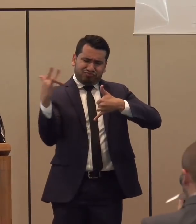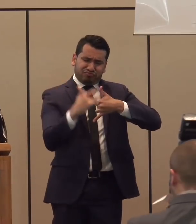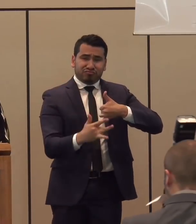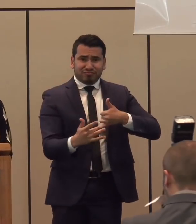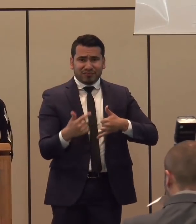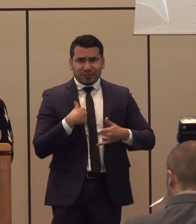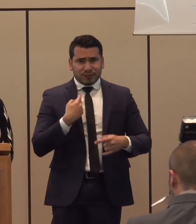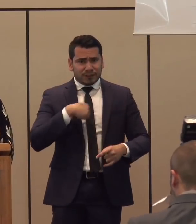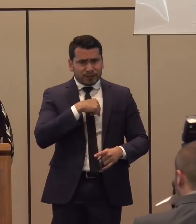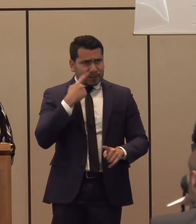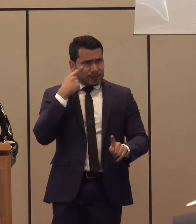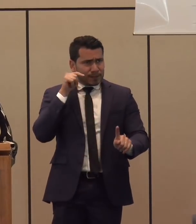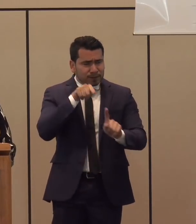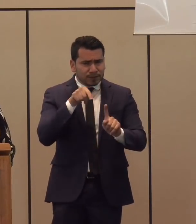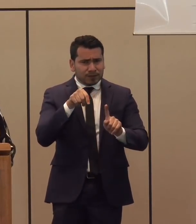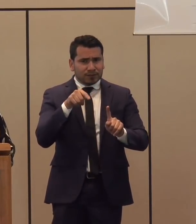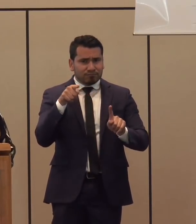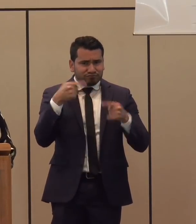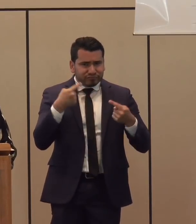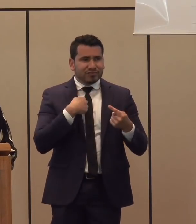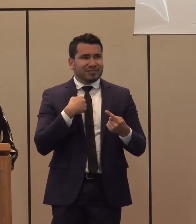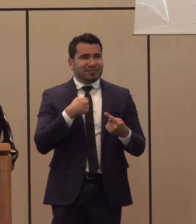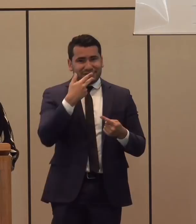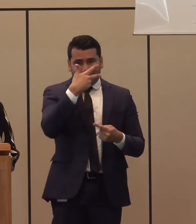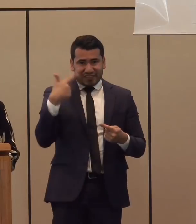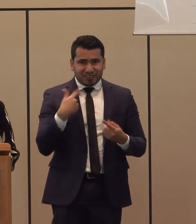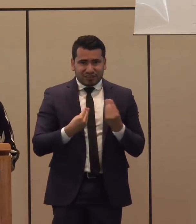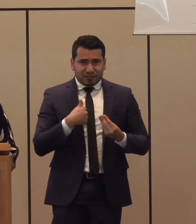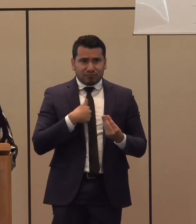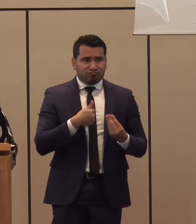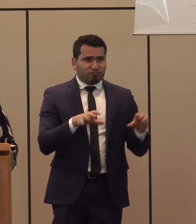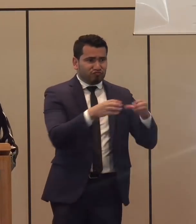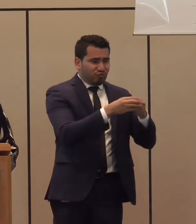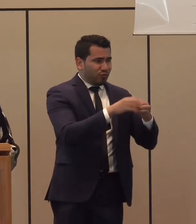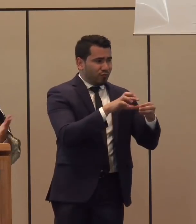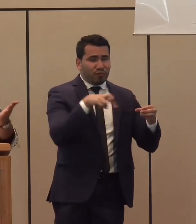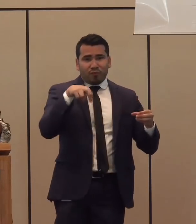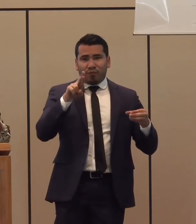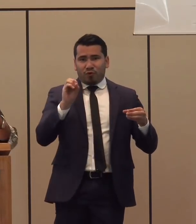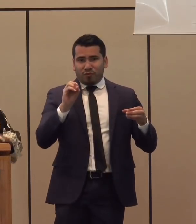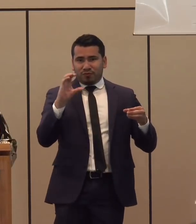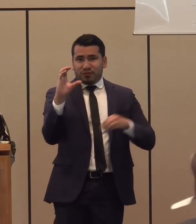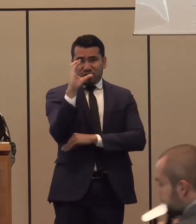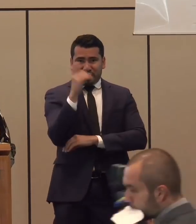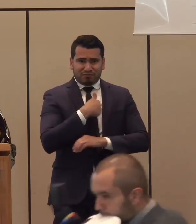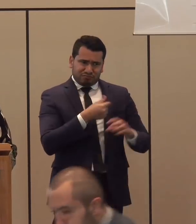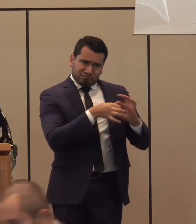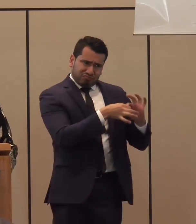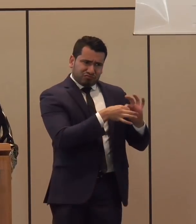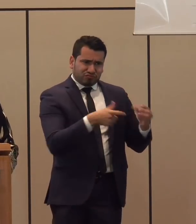visa y de todo el ministerio y de todos nosotros y pro colombia de llegar a 6 millones con todos los gremios que también nos